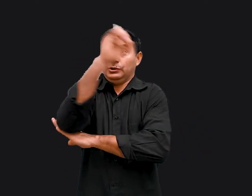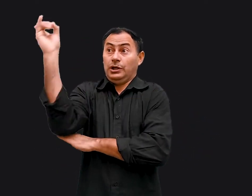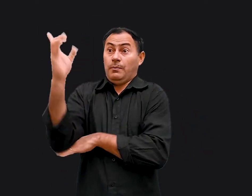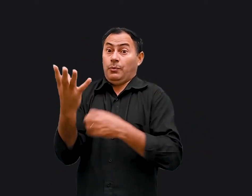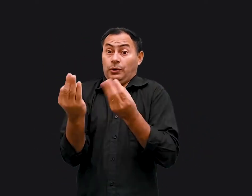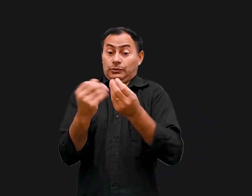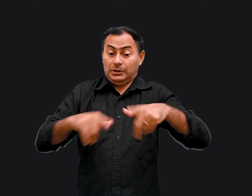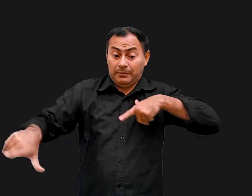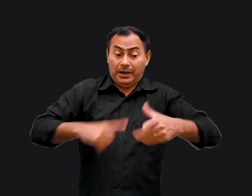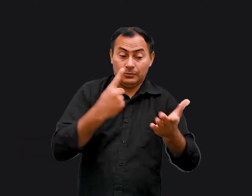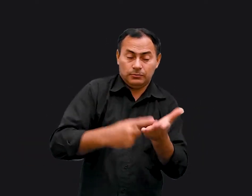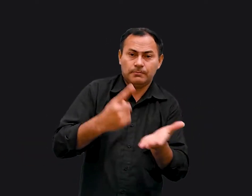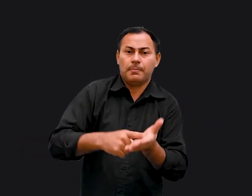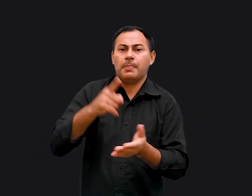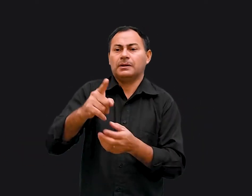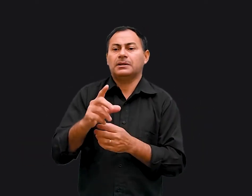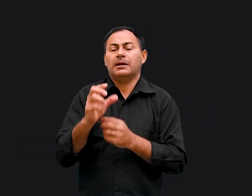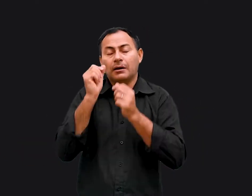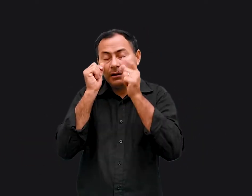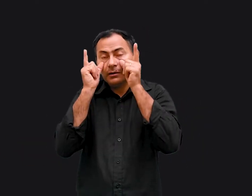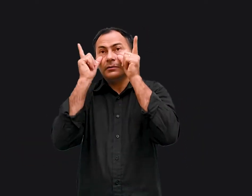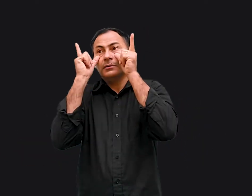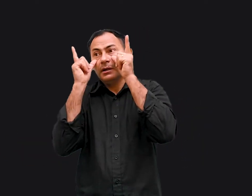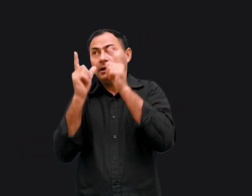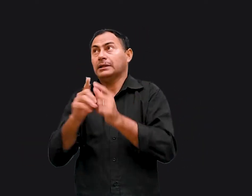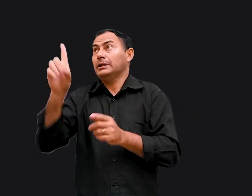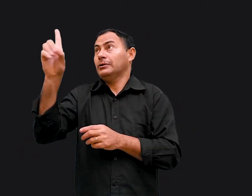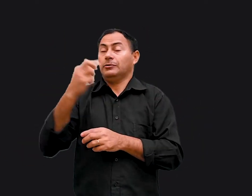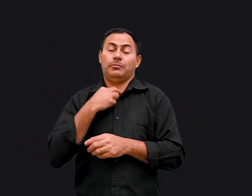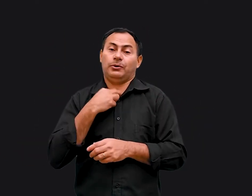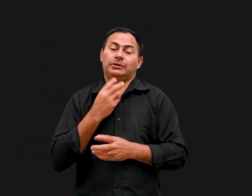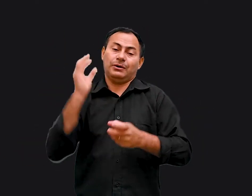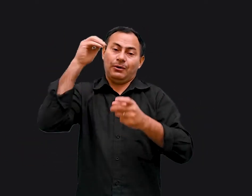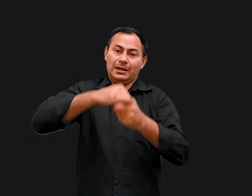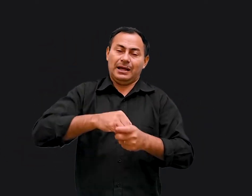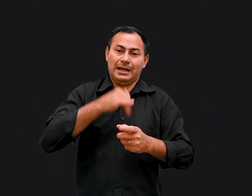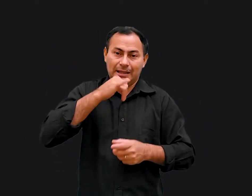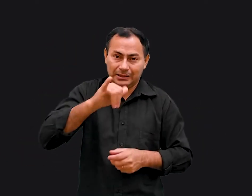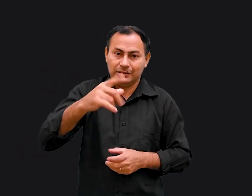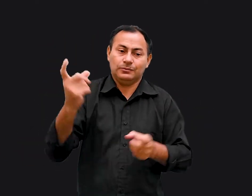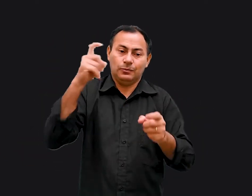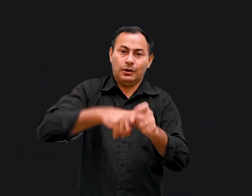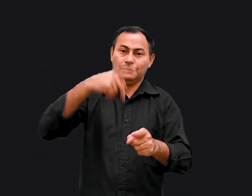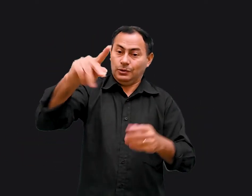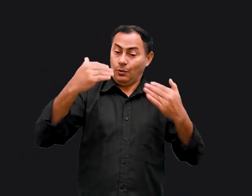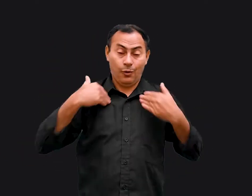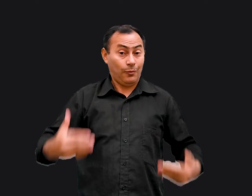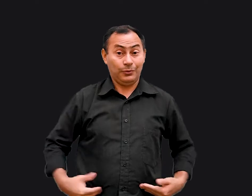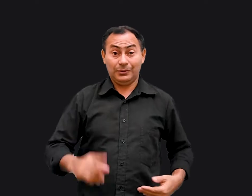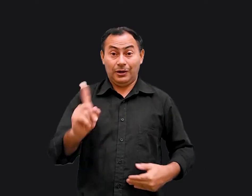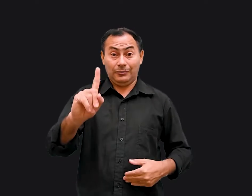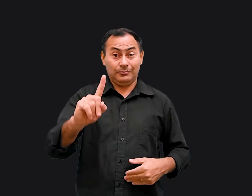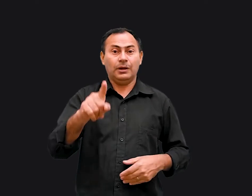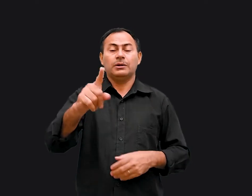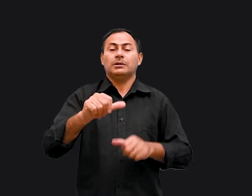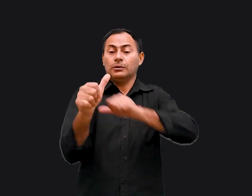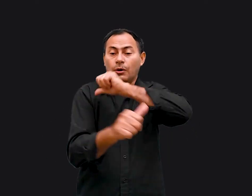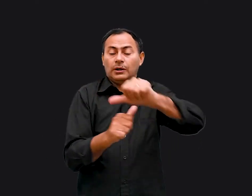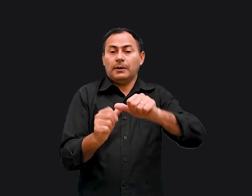lotado. Enquanto você ficasse acordado, ele não poderia recolocar energia de volta em seu corpo. Quando você se torna